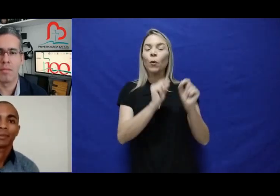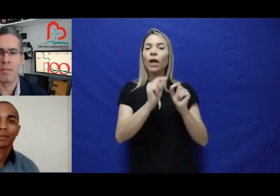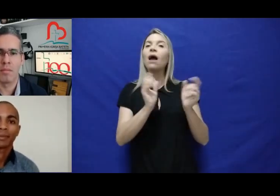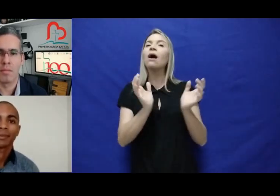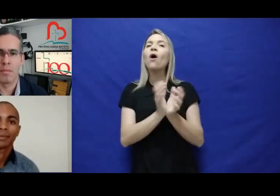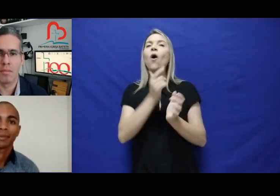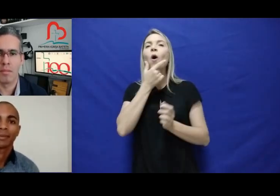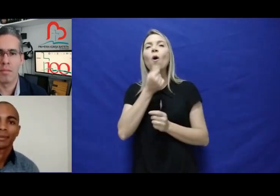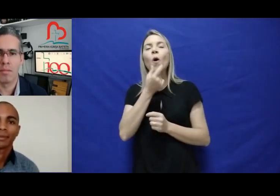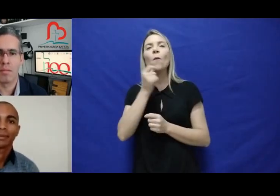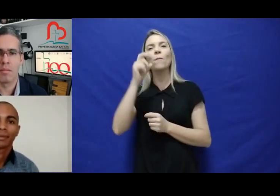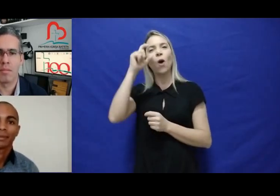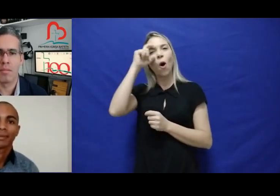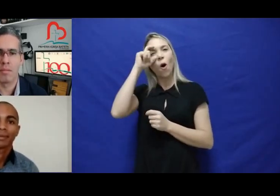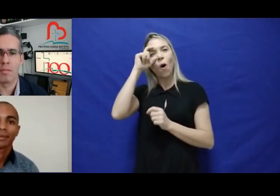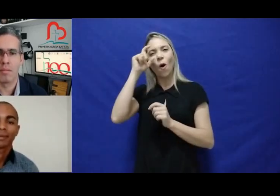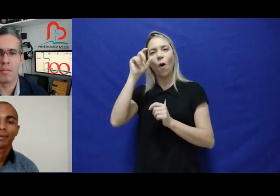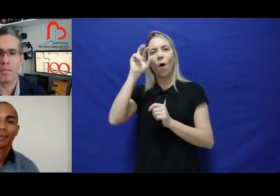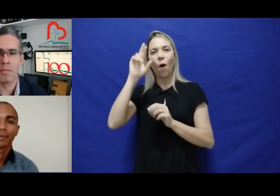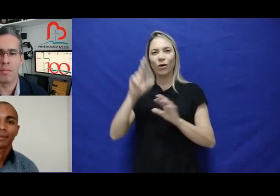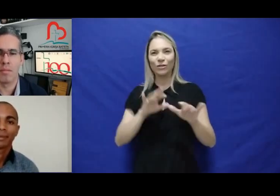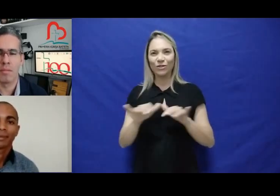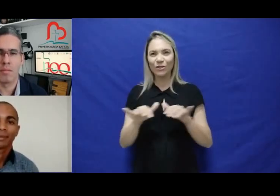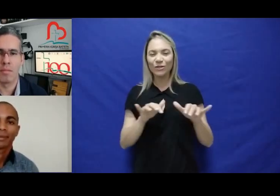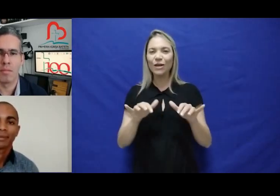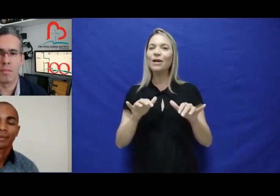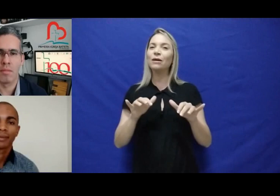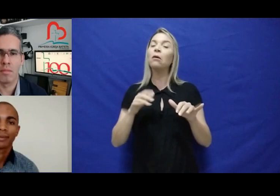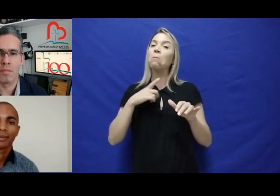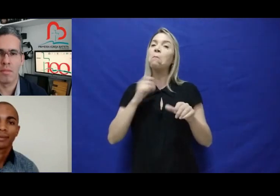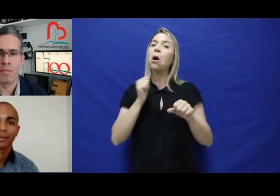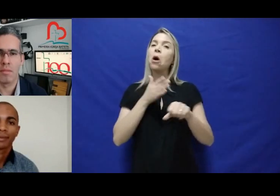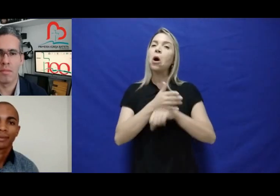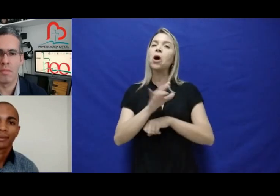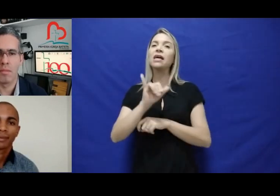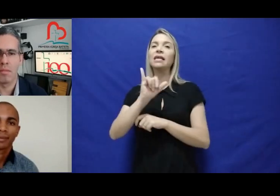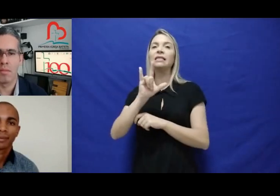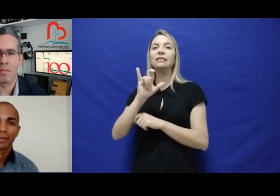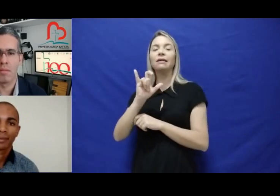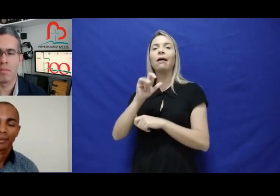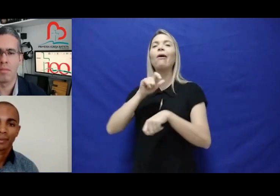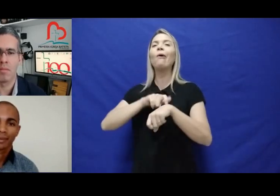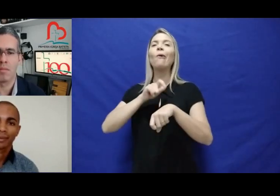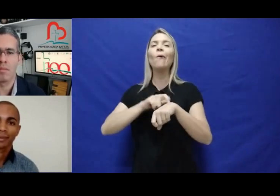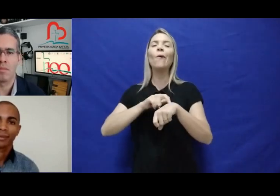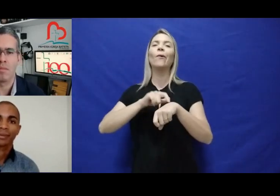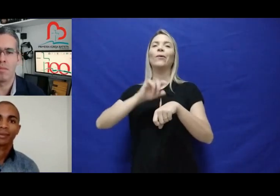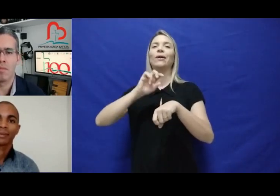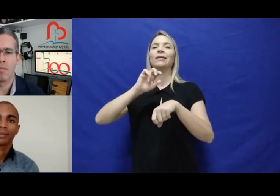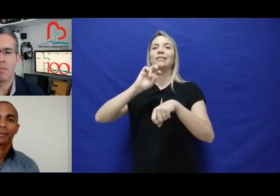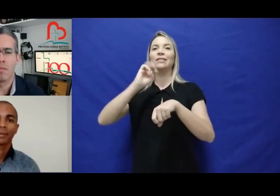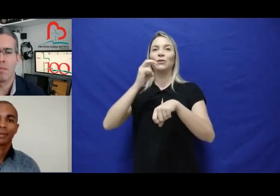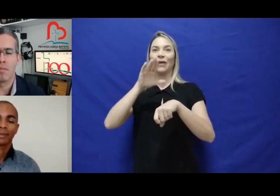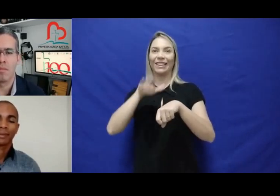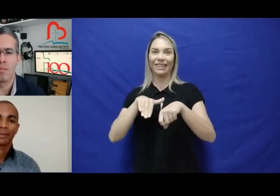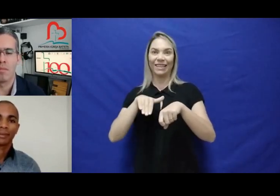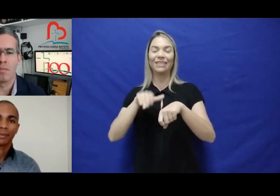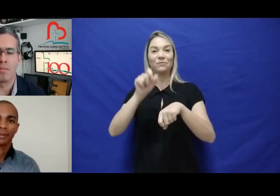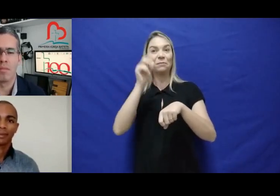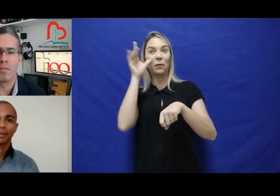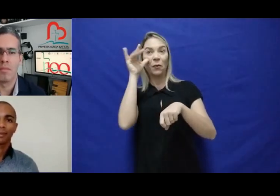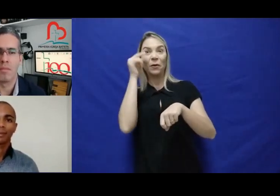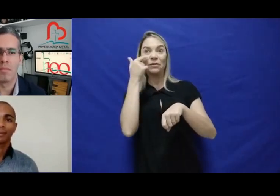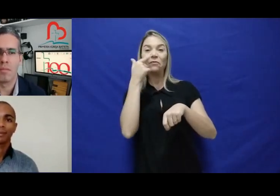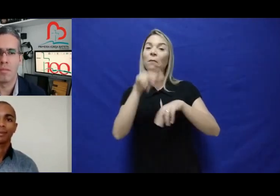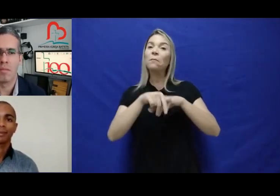live muito interessante sob a coordenação do nosso ministro de música, no Instagram da PIB Div, todo